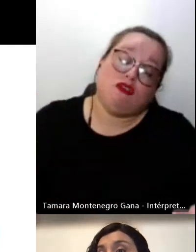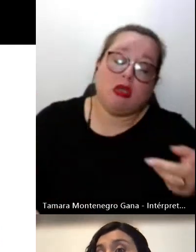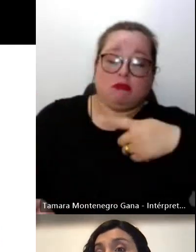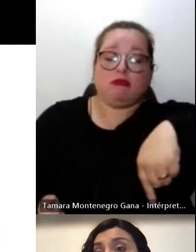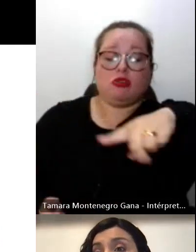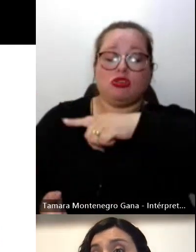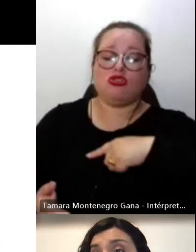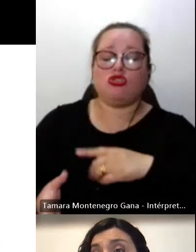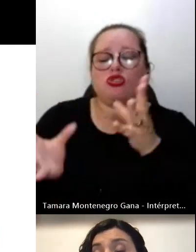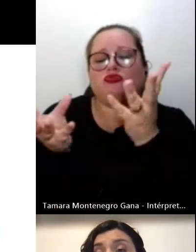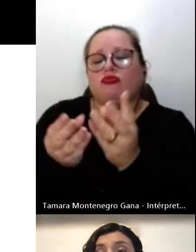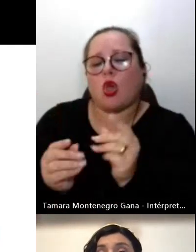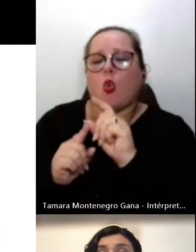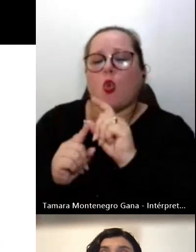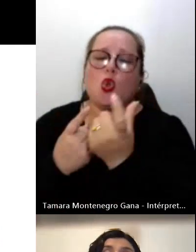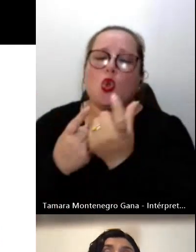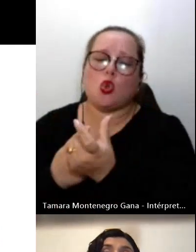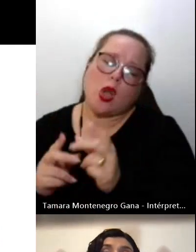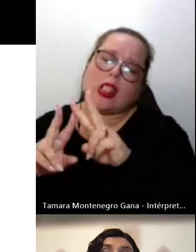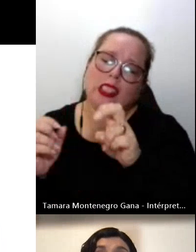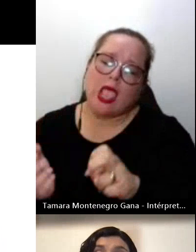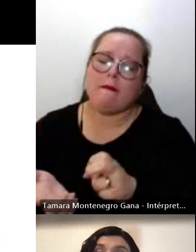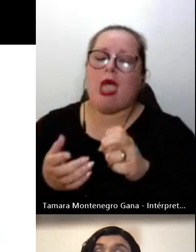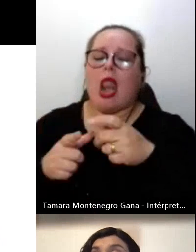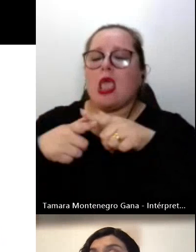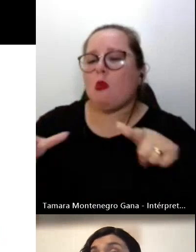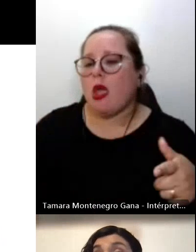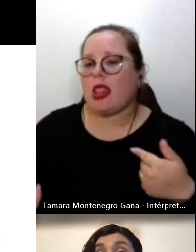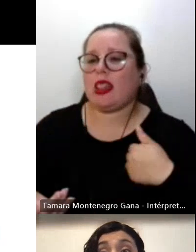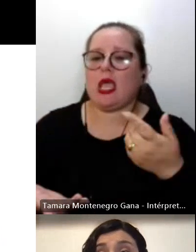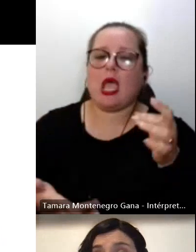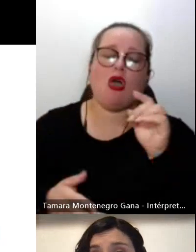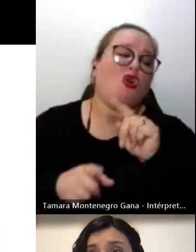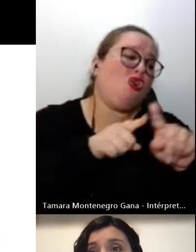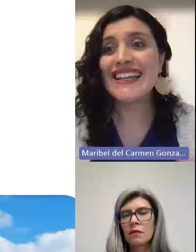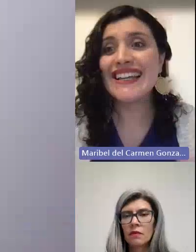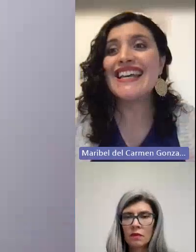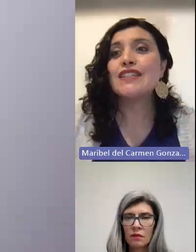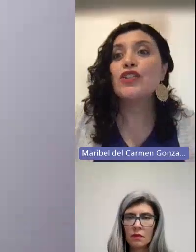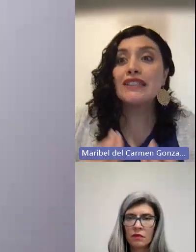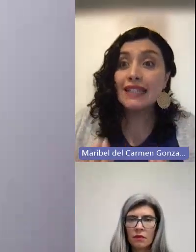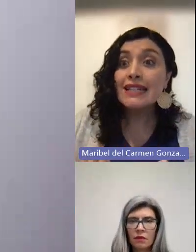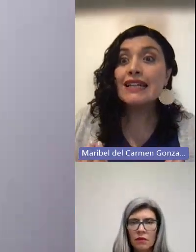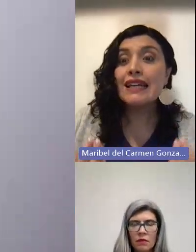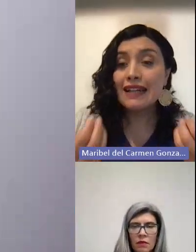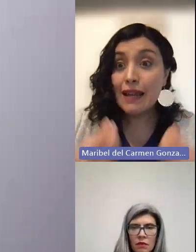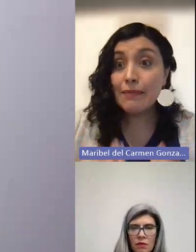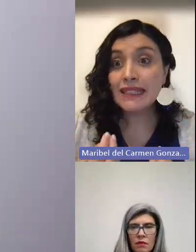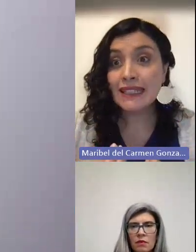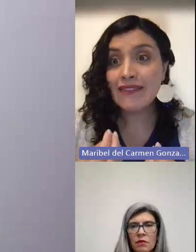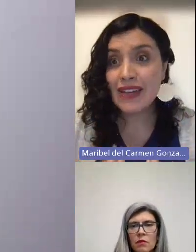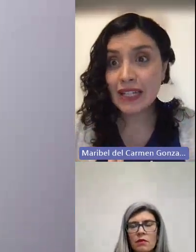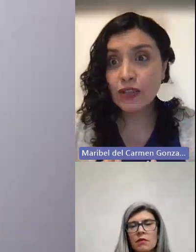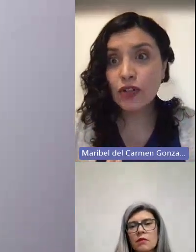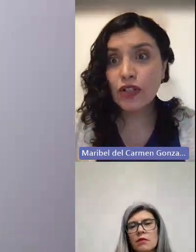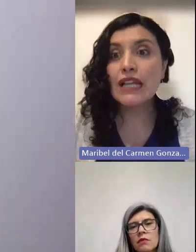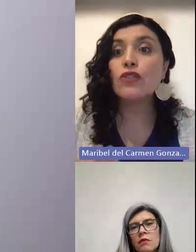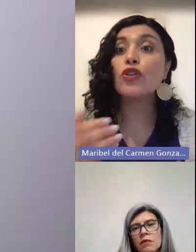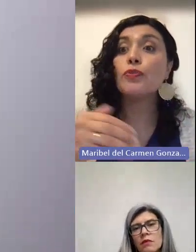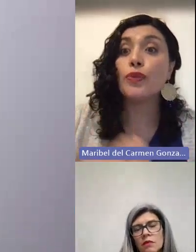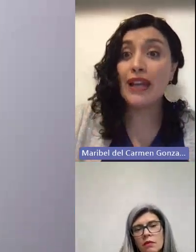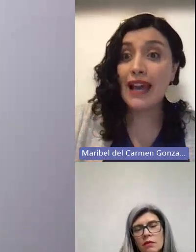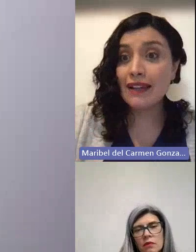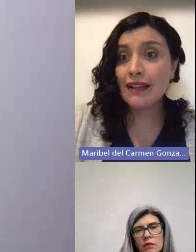minoría cultural y lingüística y el resto es oyente, pucha, qué mala suerte, sino que tiene que realmente que ver